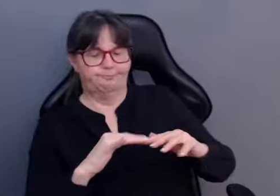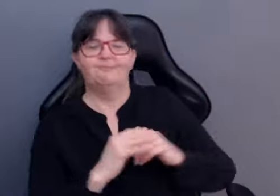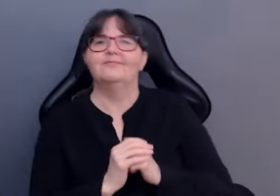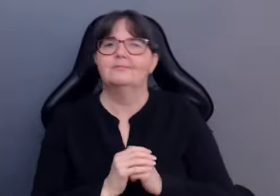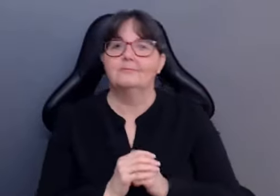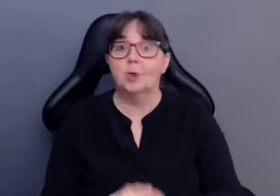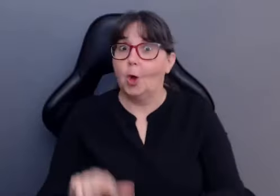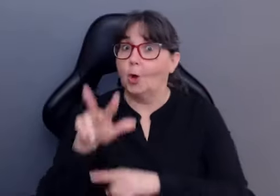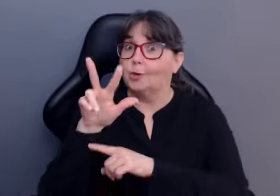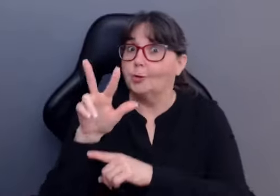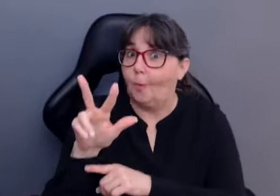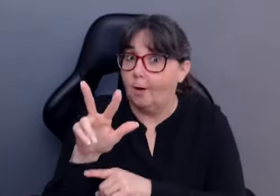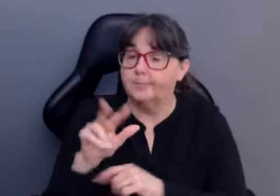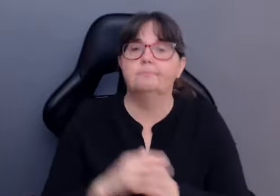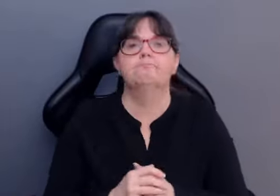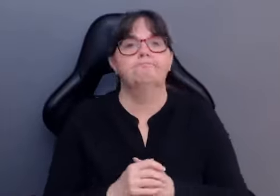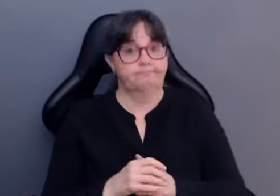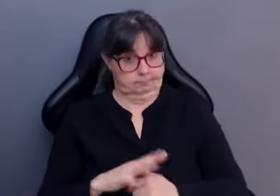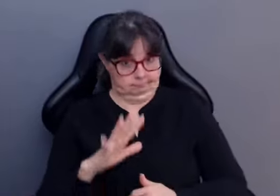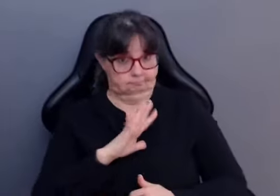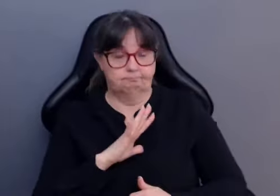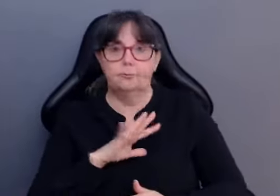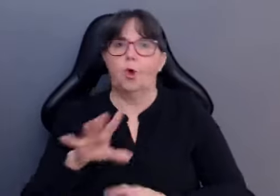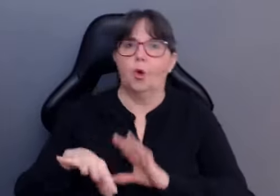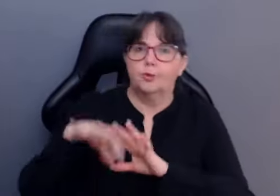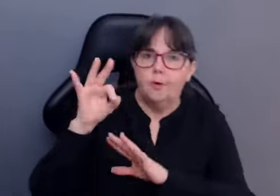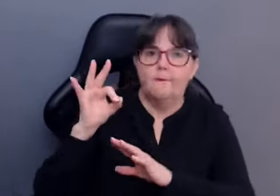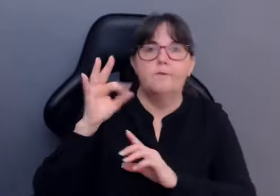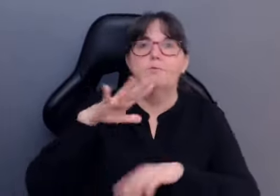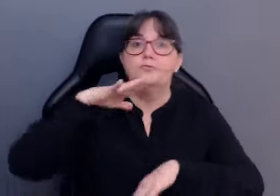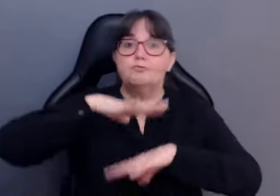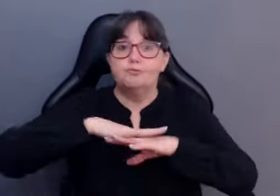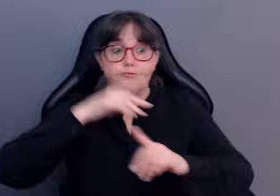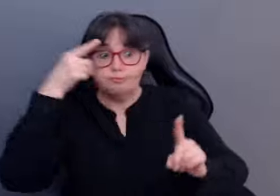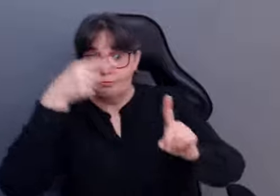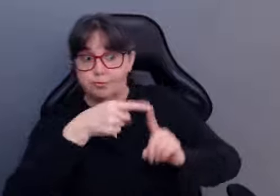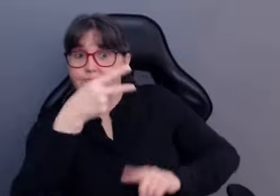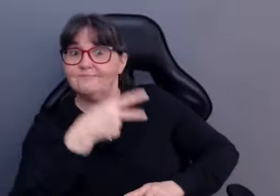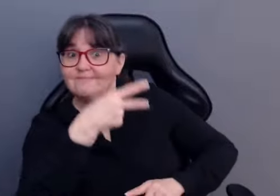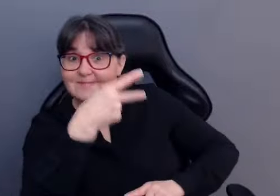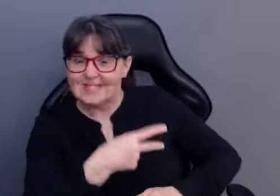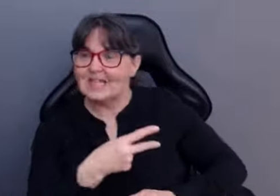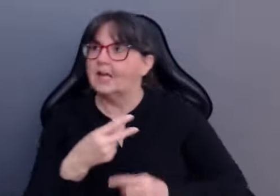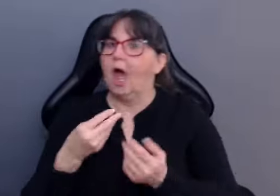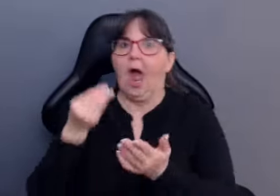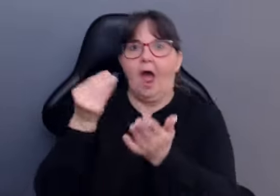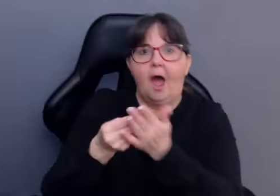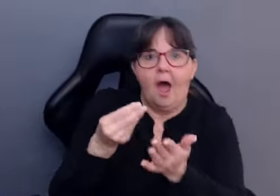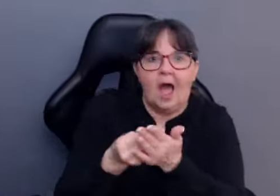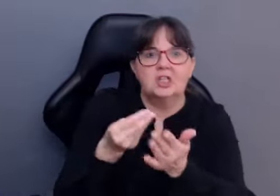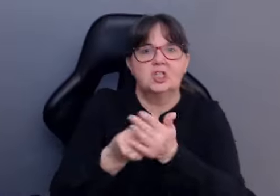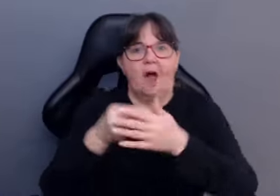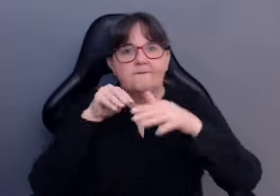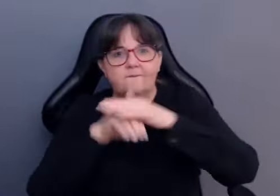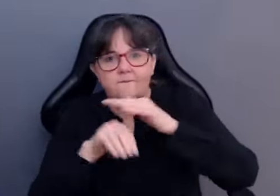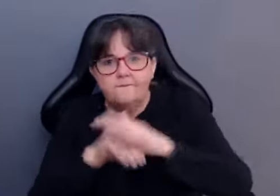Point 3. Se procurer, aux fins mentionnées ci-dessus, des fonds ou autres biens par voie